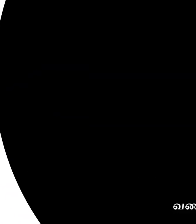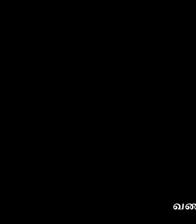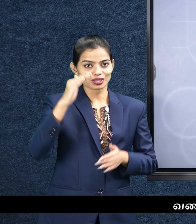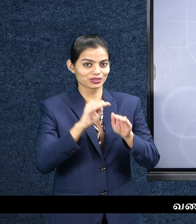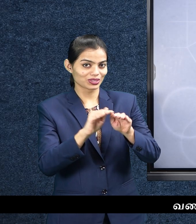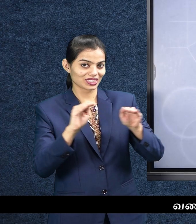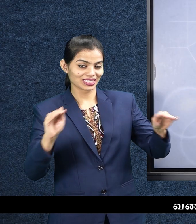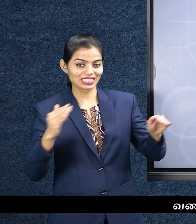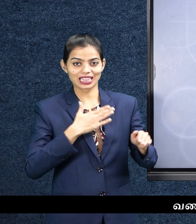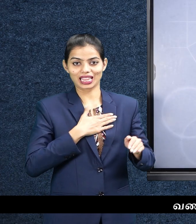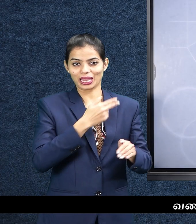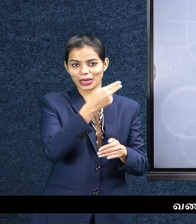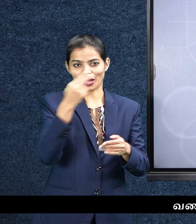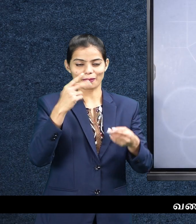வணக்கம் மாணவ செல்வங்களே.